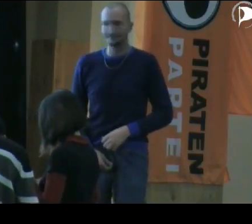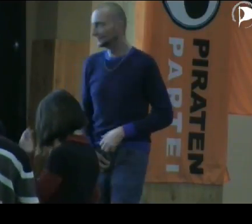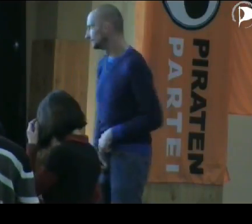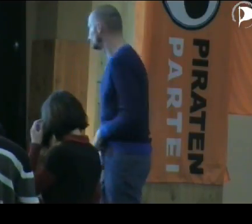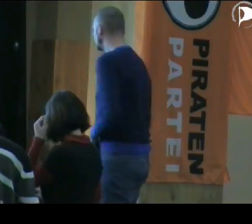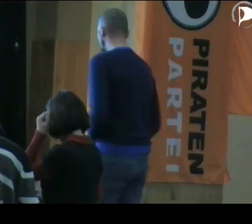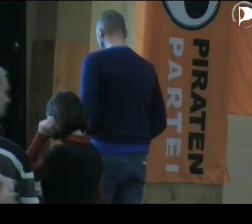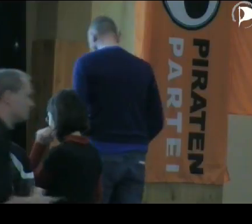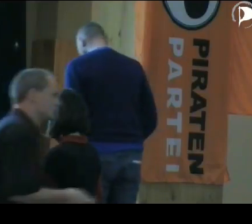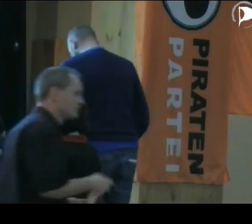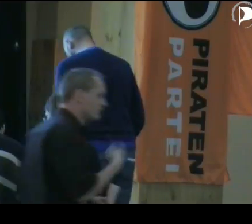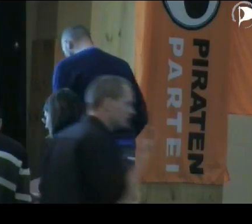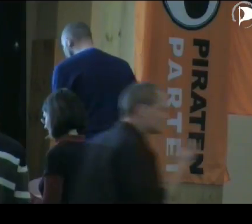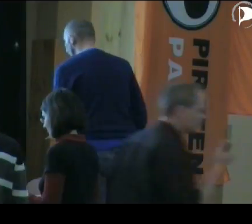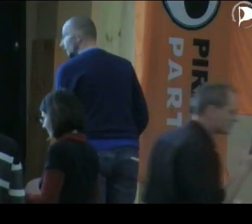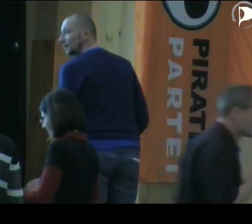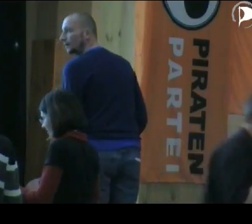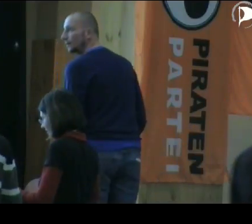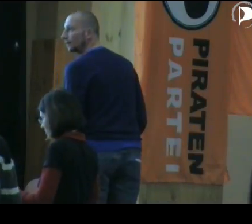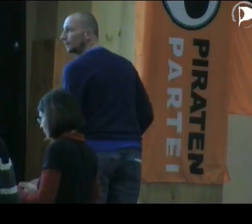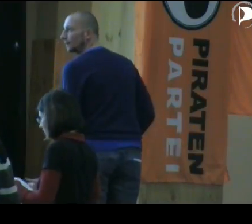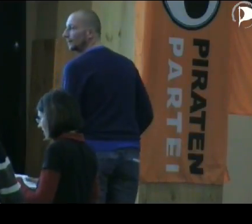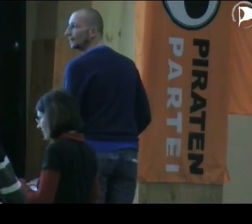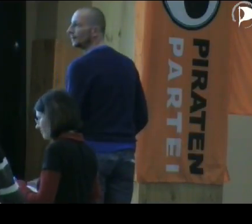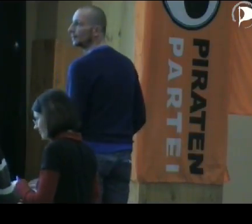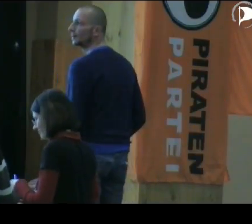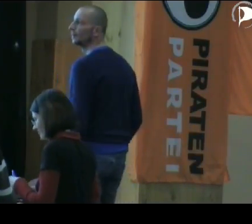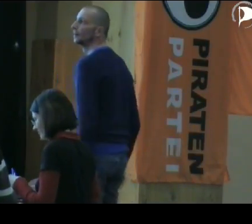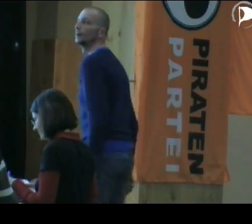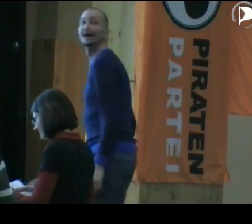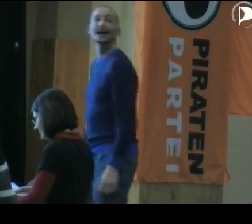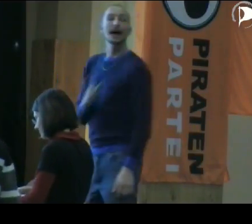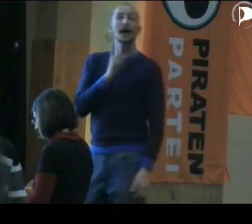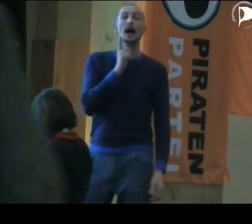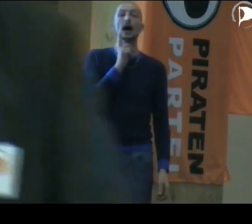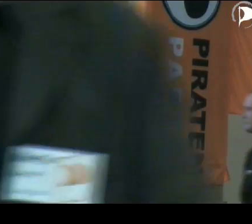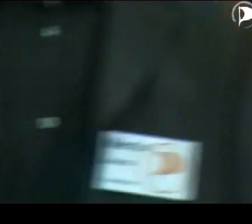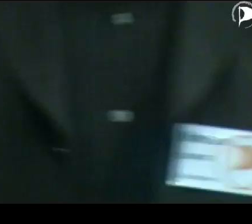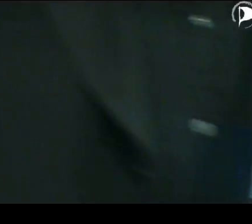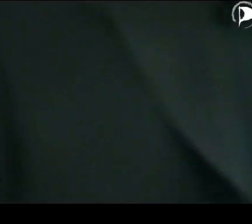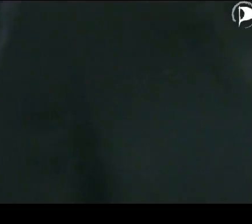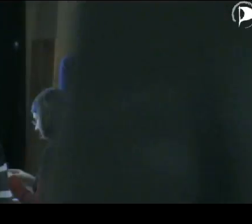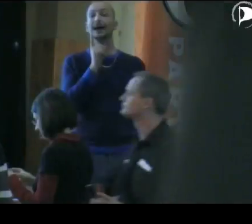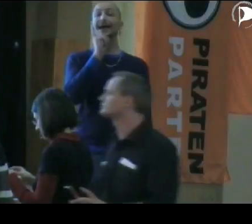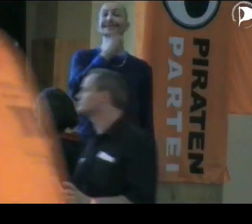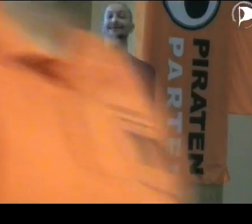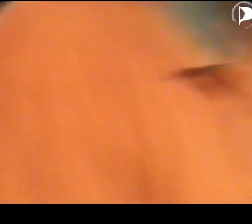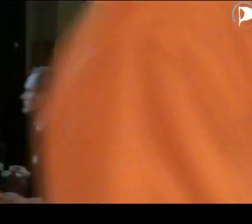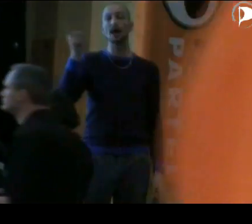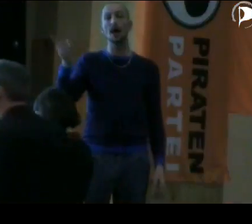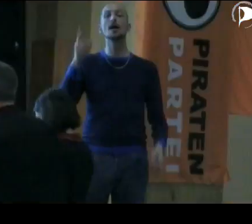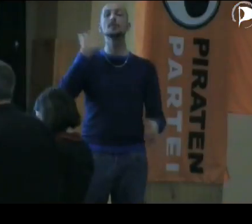es wird wie immer akzeptanz jeder der kandidaten also sechs